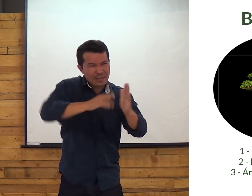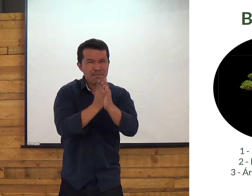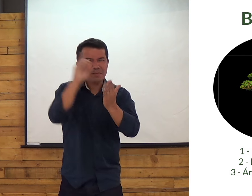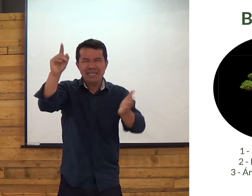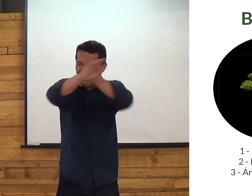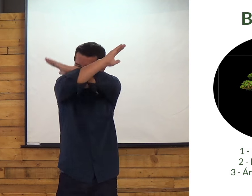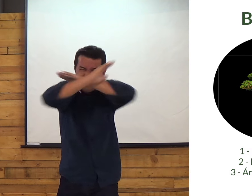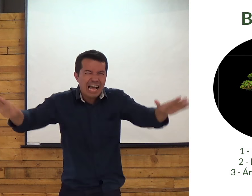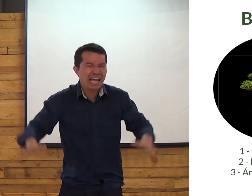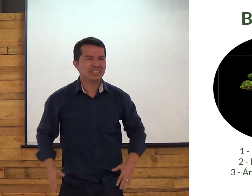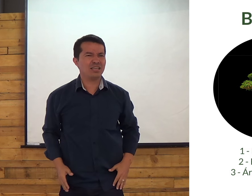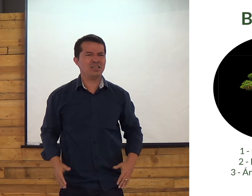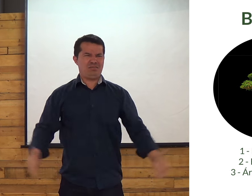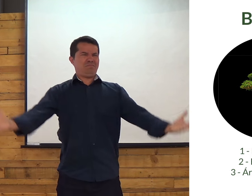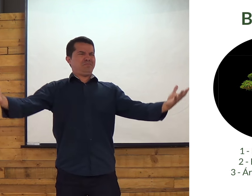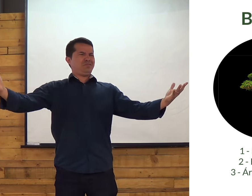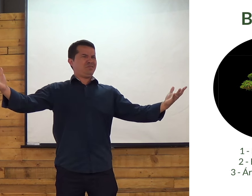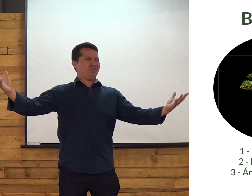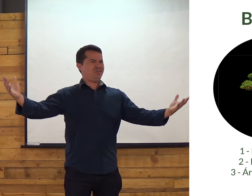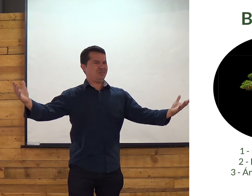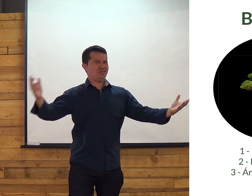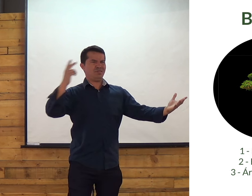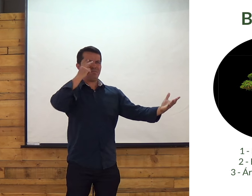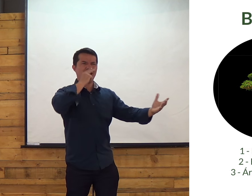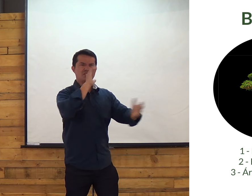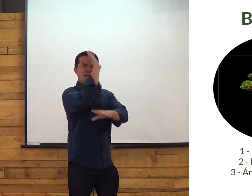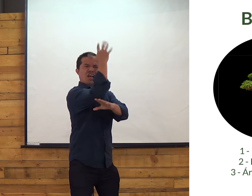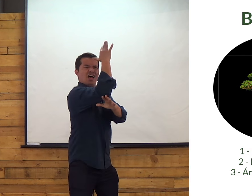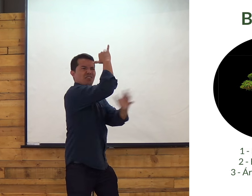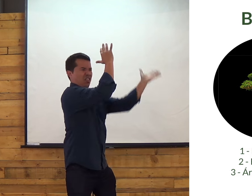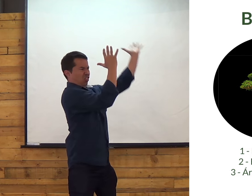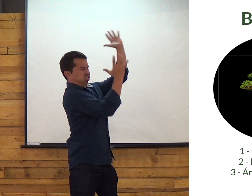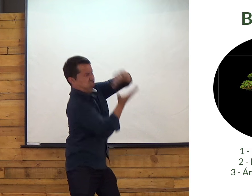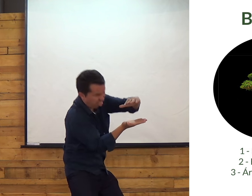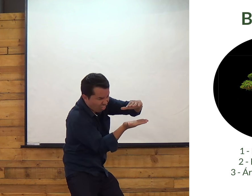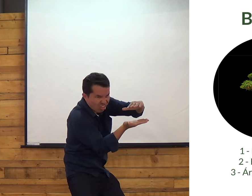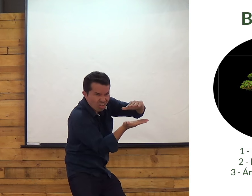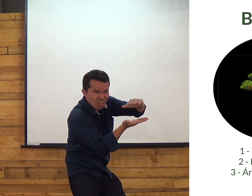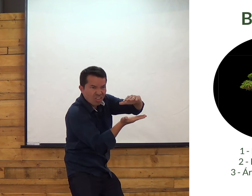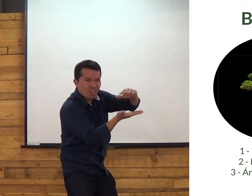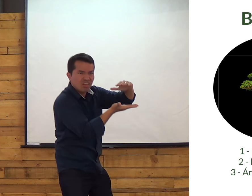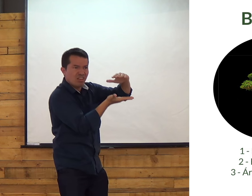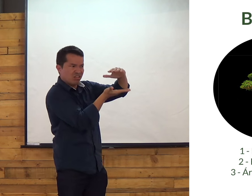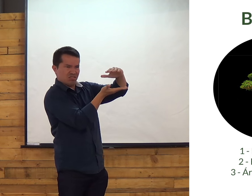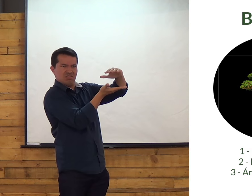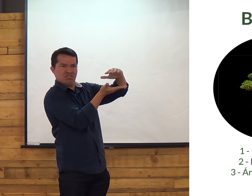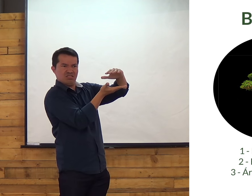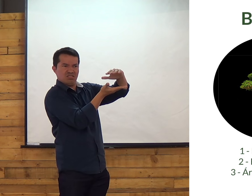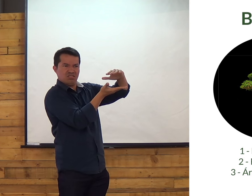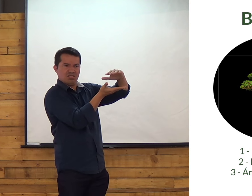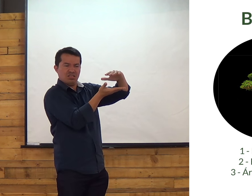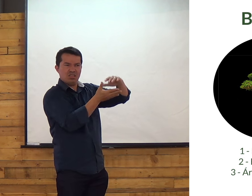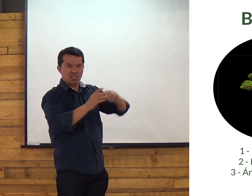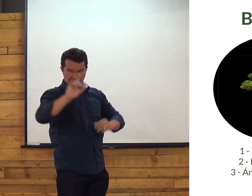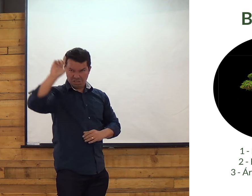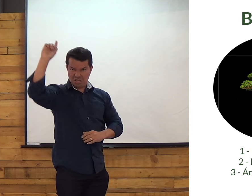Deus, oração, leitura da palavra, nada. Parece essa árvore, sabe? Que a qualquer tempo